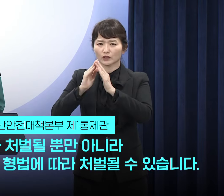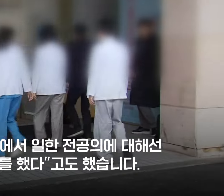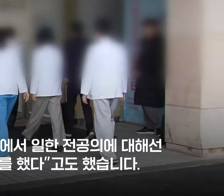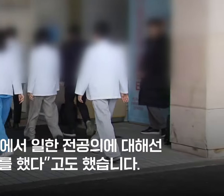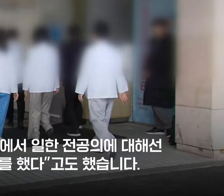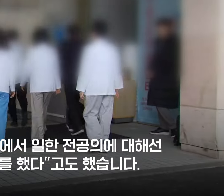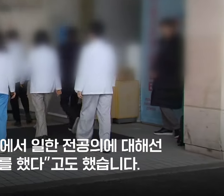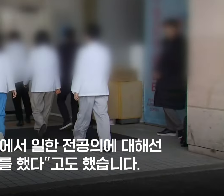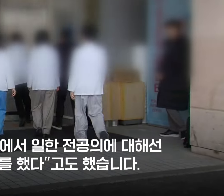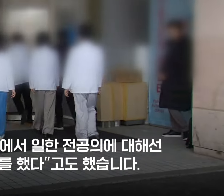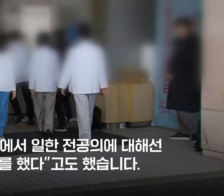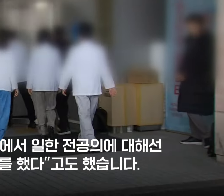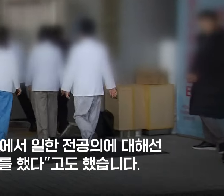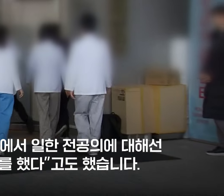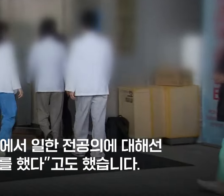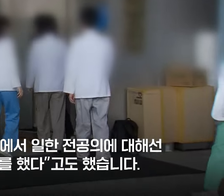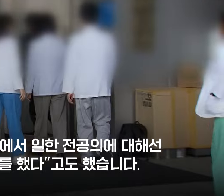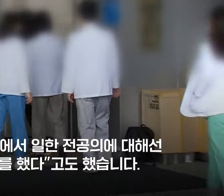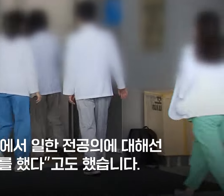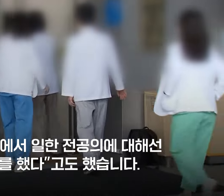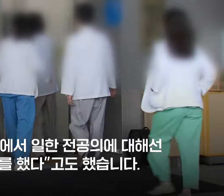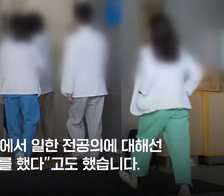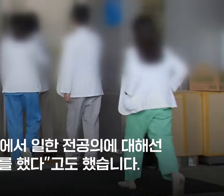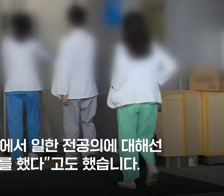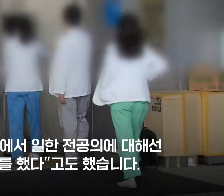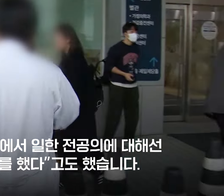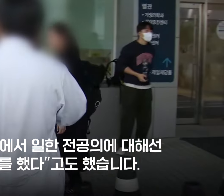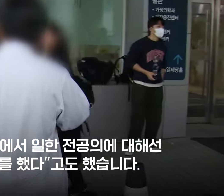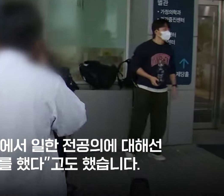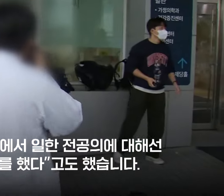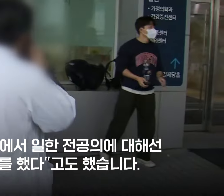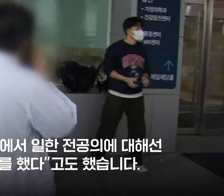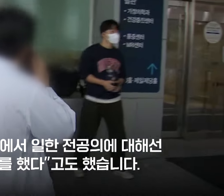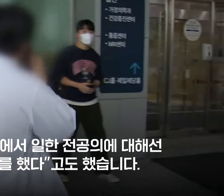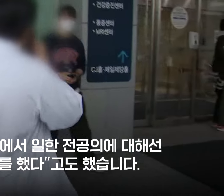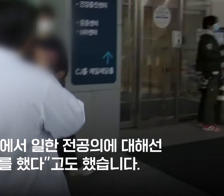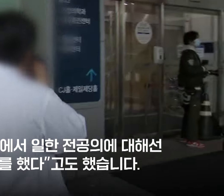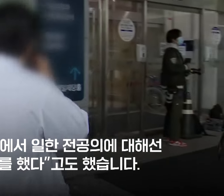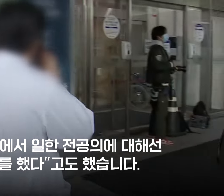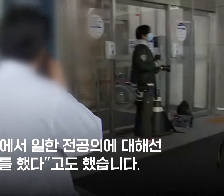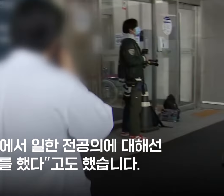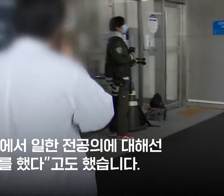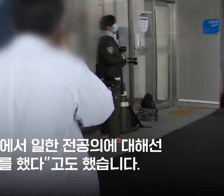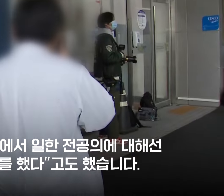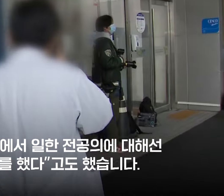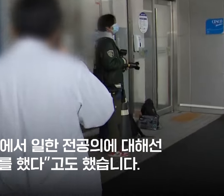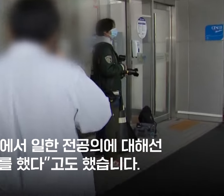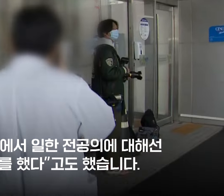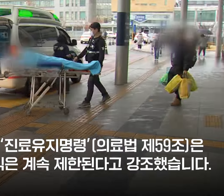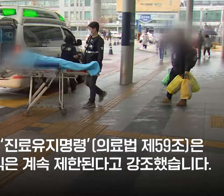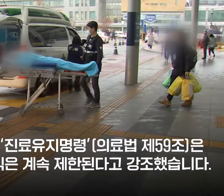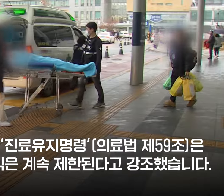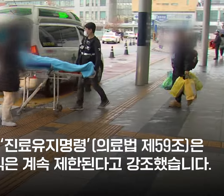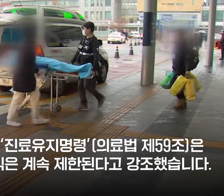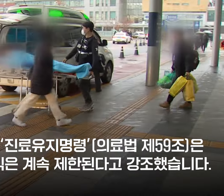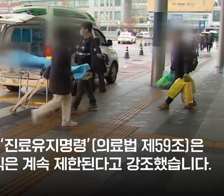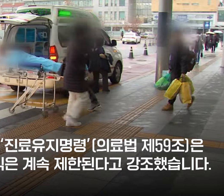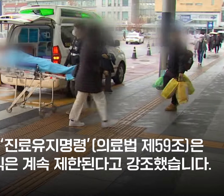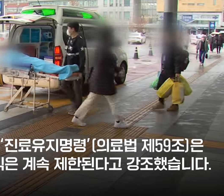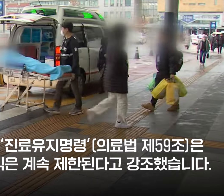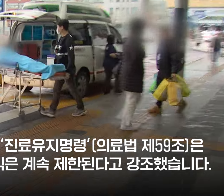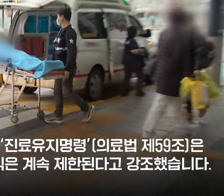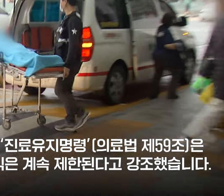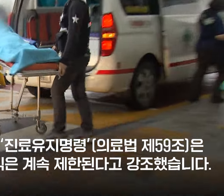있습니다. 이어 다른 의료기관에서 일한 전공의에 대해선 바로 취소 조치를 했다고도 했습니다. 정부는